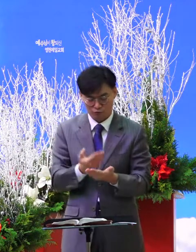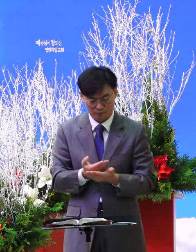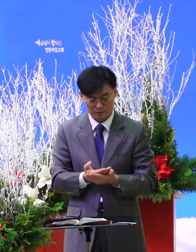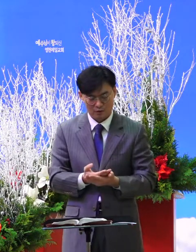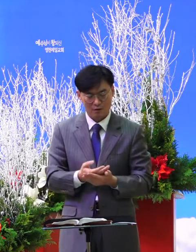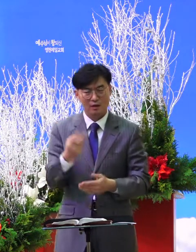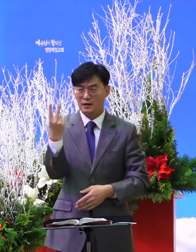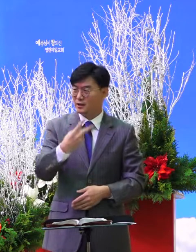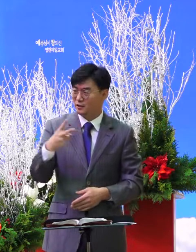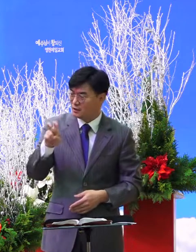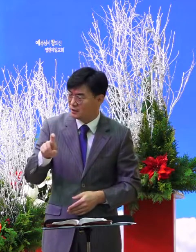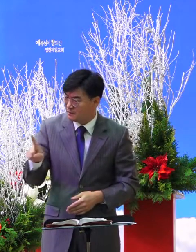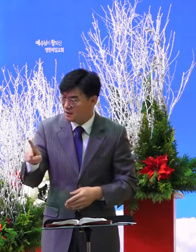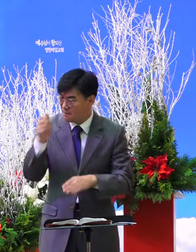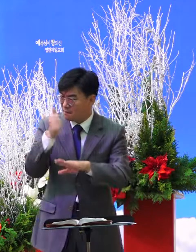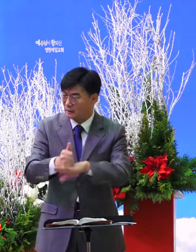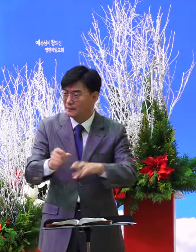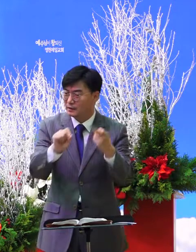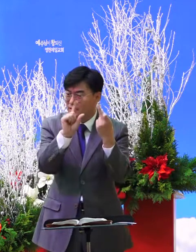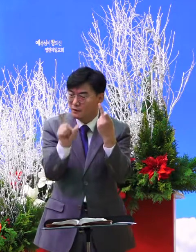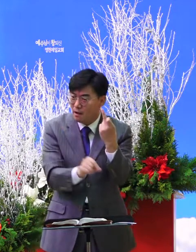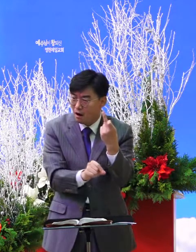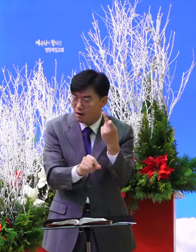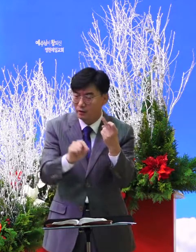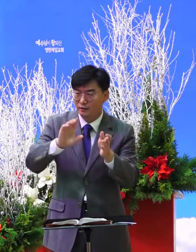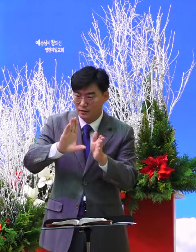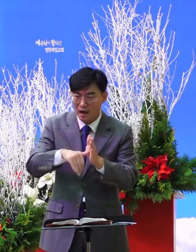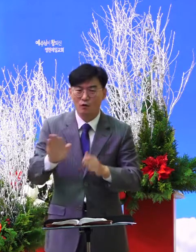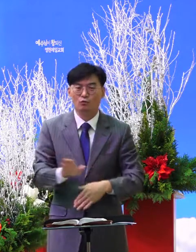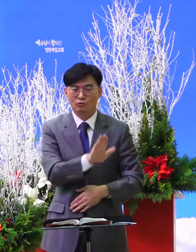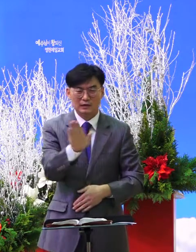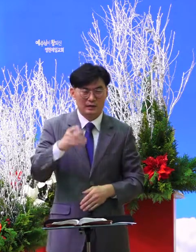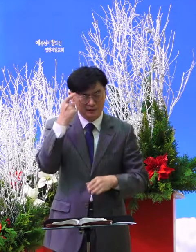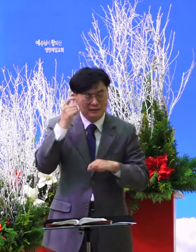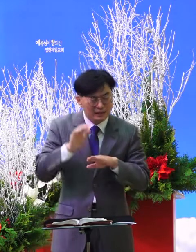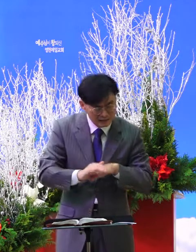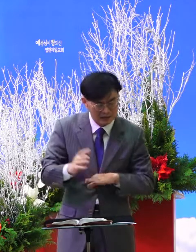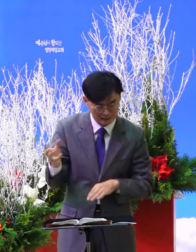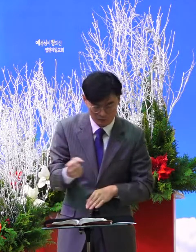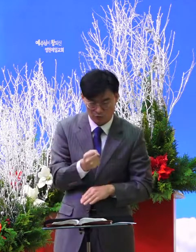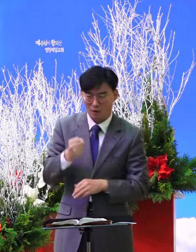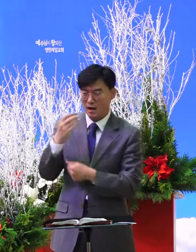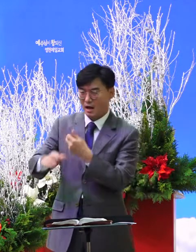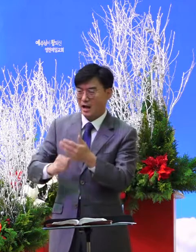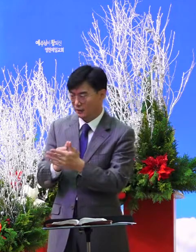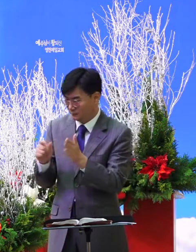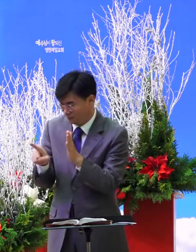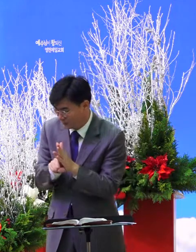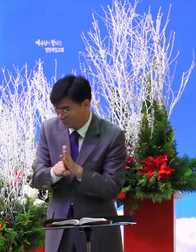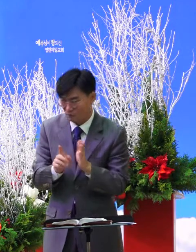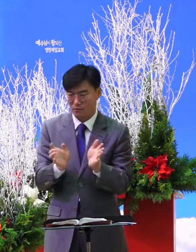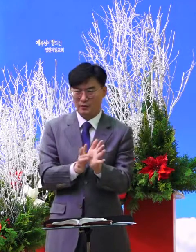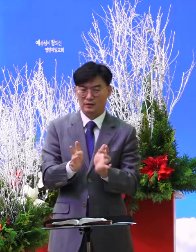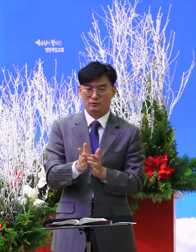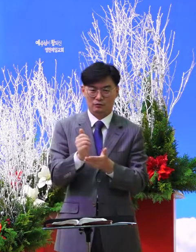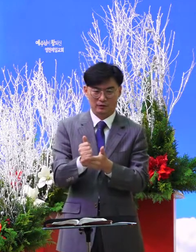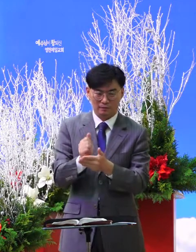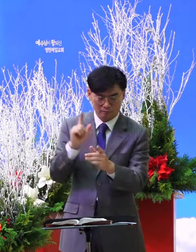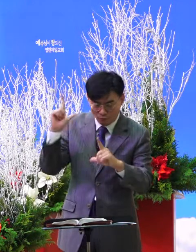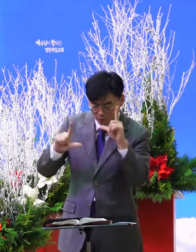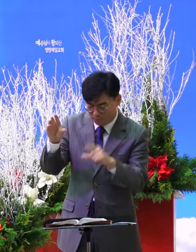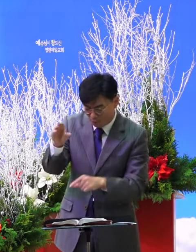맞이하면서 우리의 삶이 지혜자의 삶처럼 서로 사랑하며 하나님을 경외하는 삶 살아가게 하여 주시옵소서.